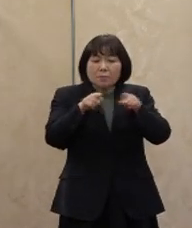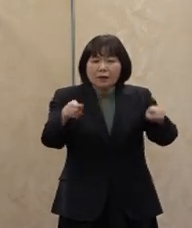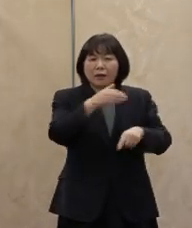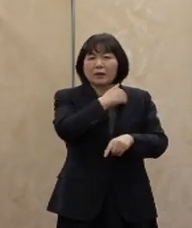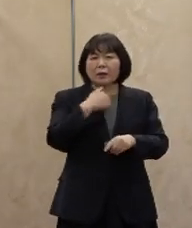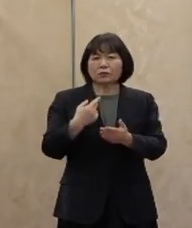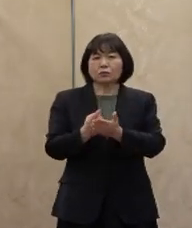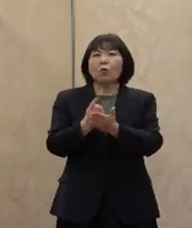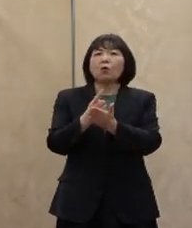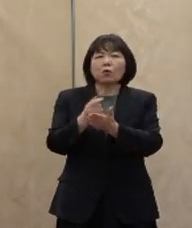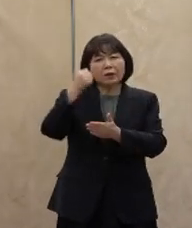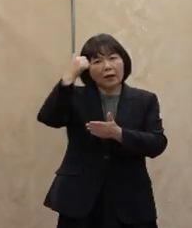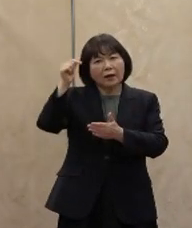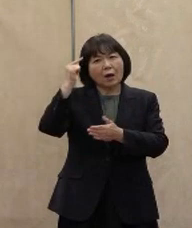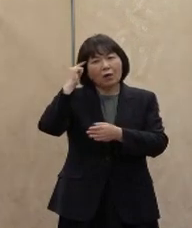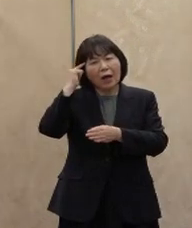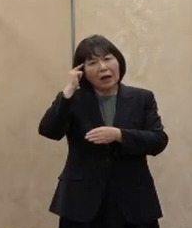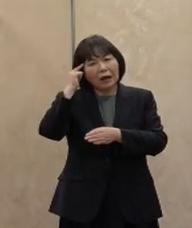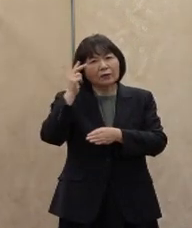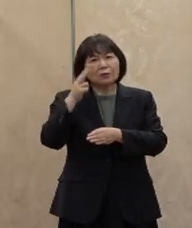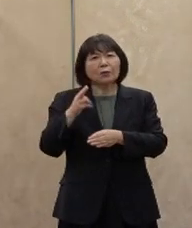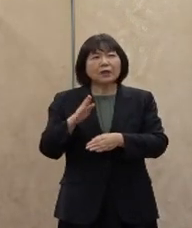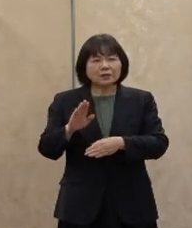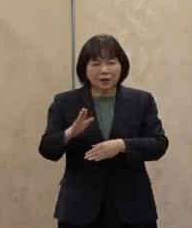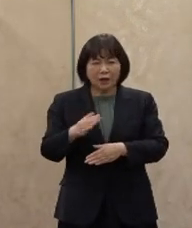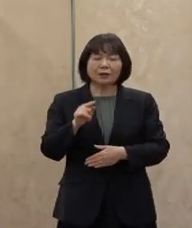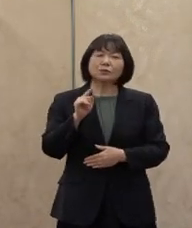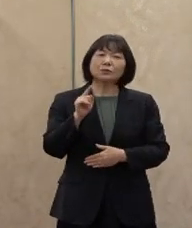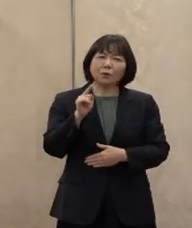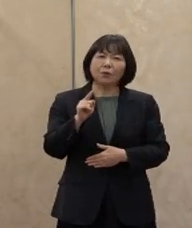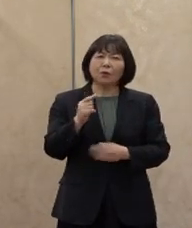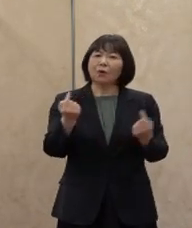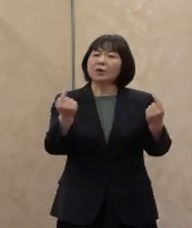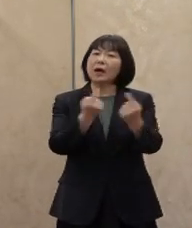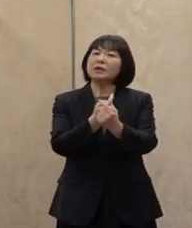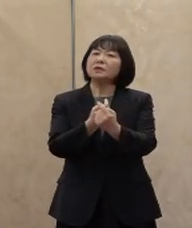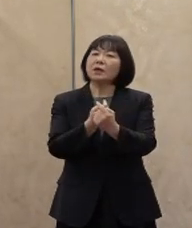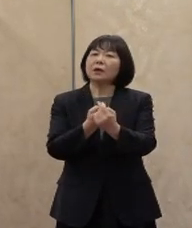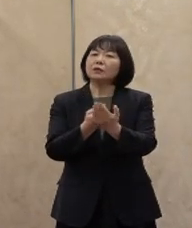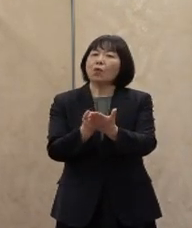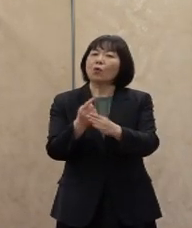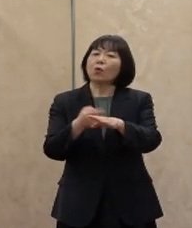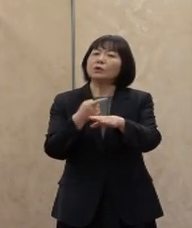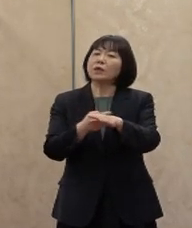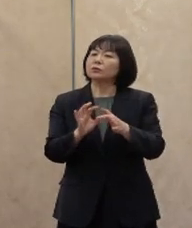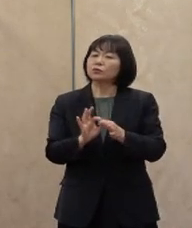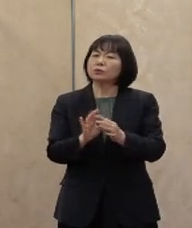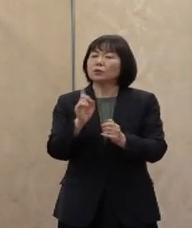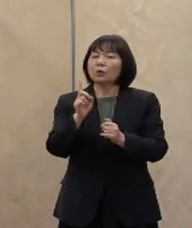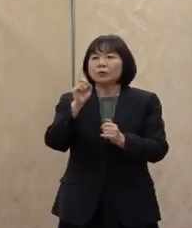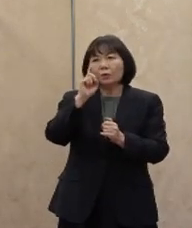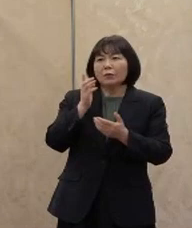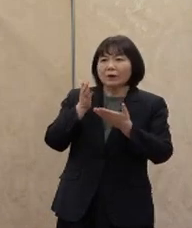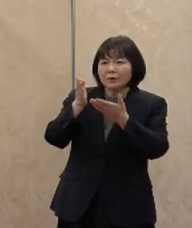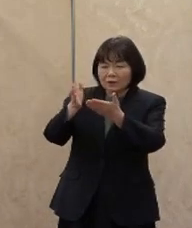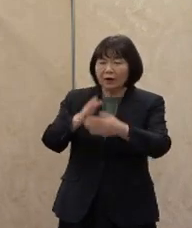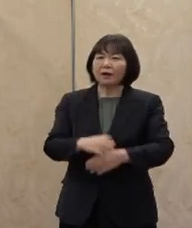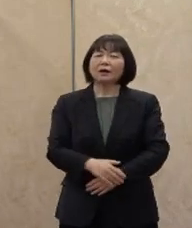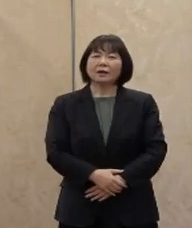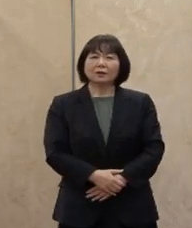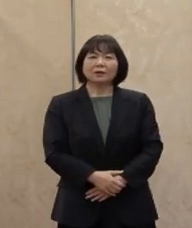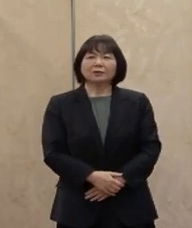向で、案を考えているようですが、この改正の方向性についてはどう評価されますか。